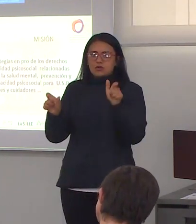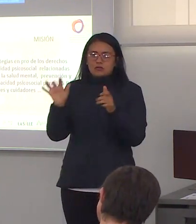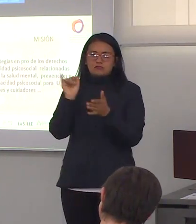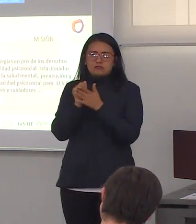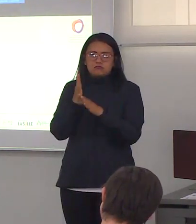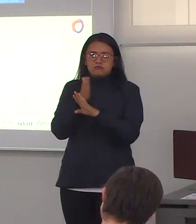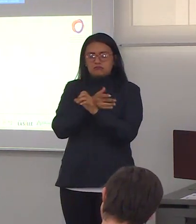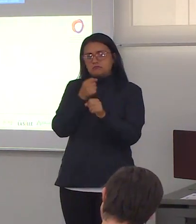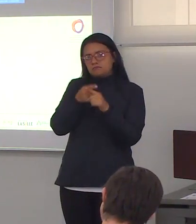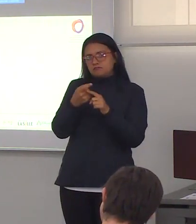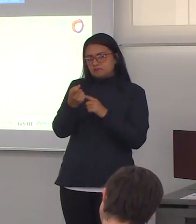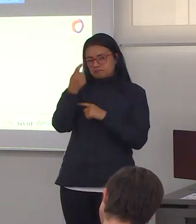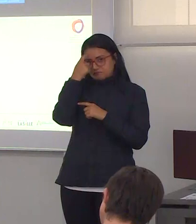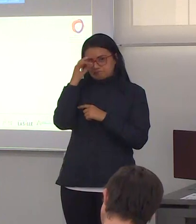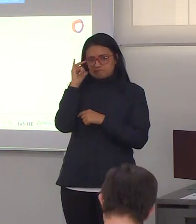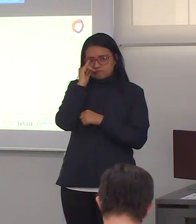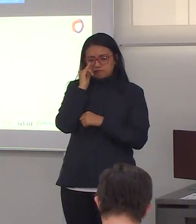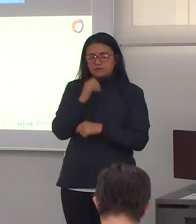en cuenta